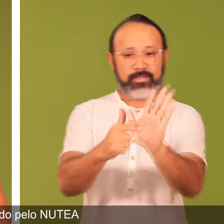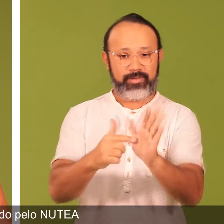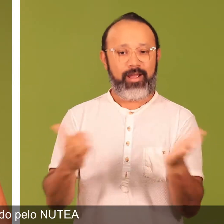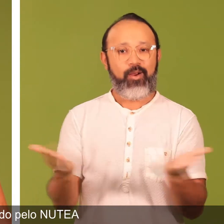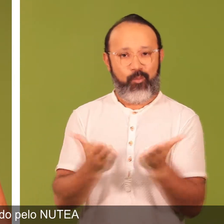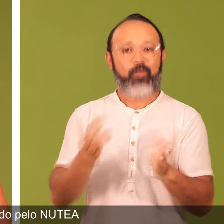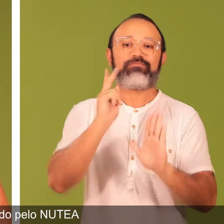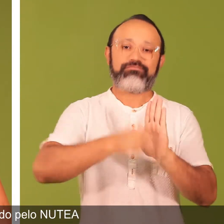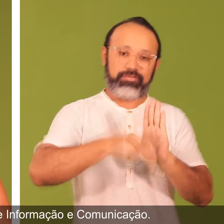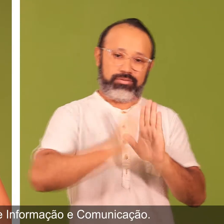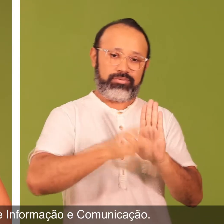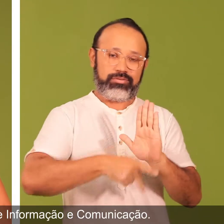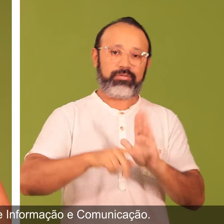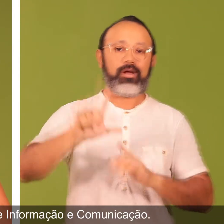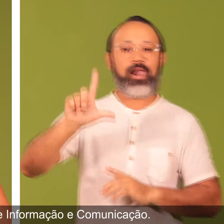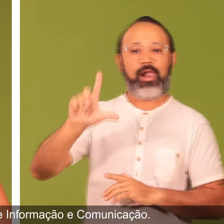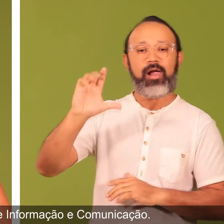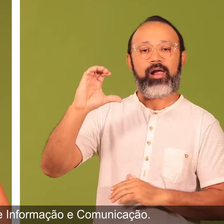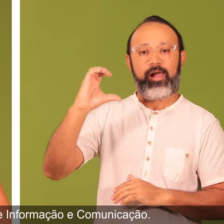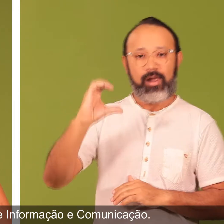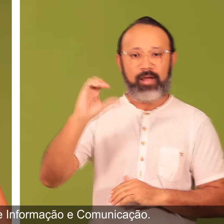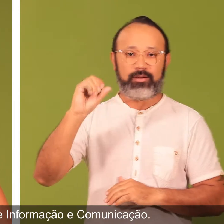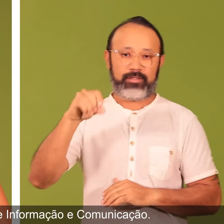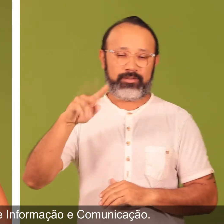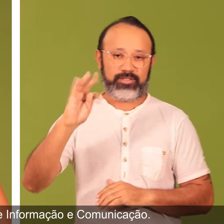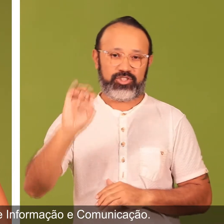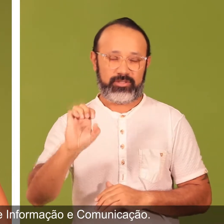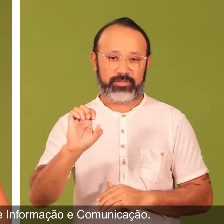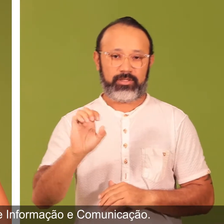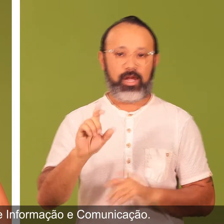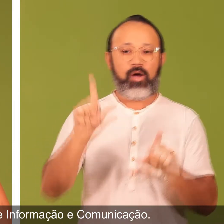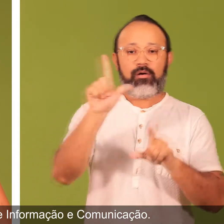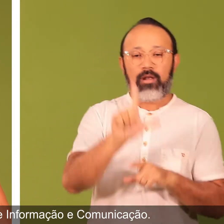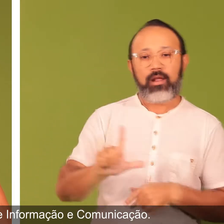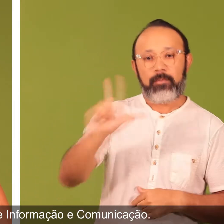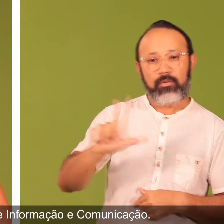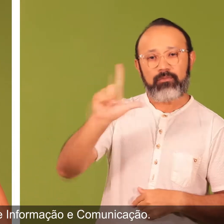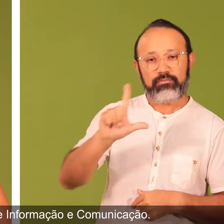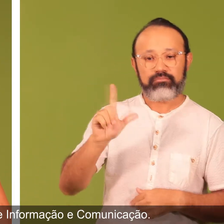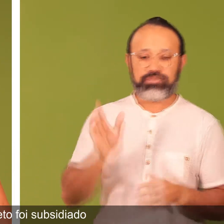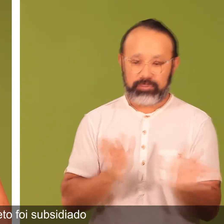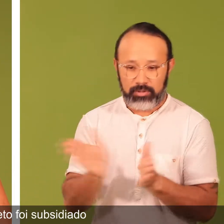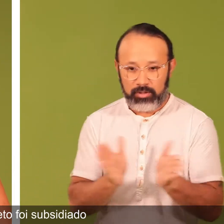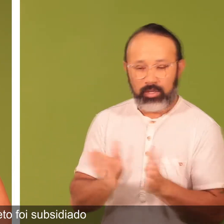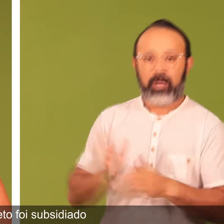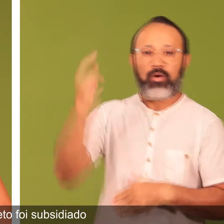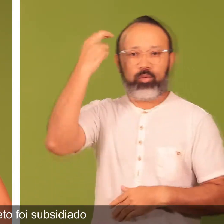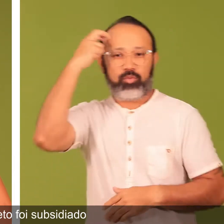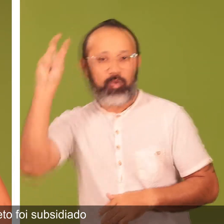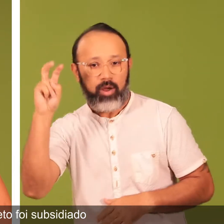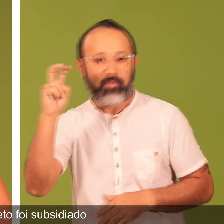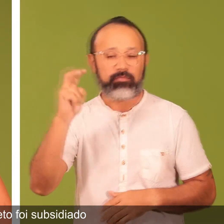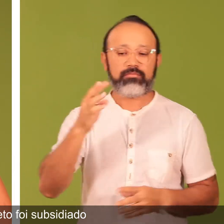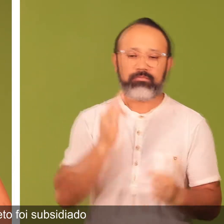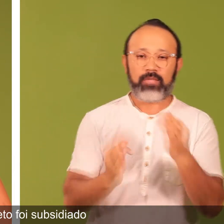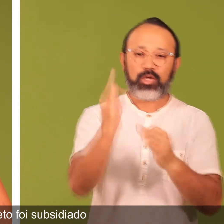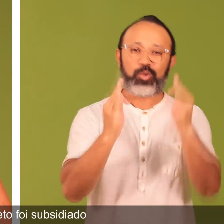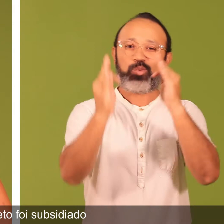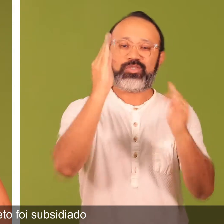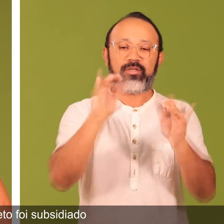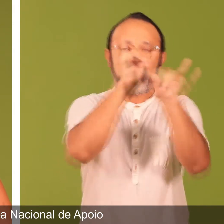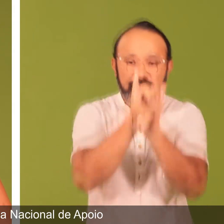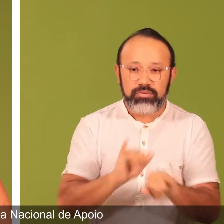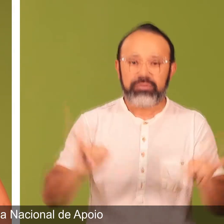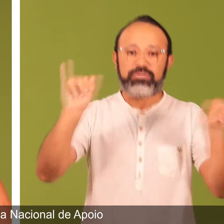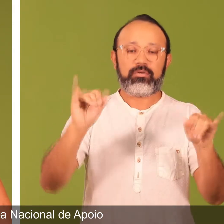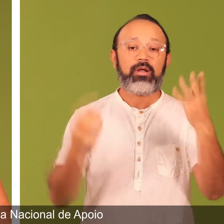executado pelo Terra núcleo Tecnológico de informação e comunicação este projeto foi